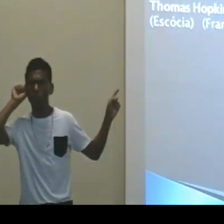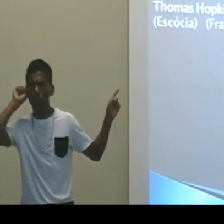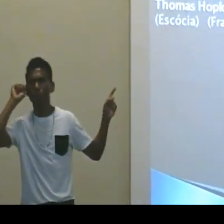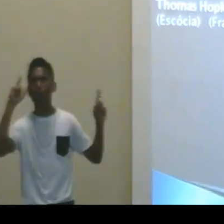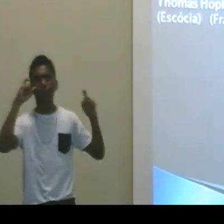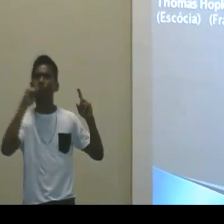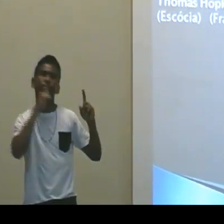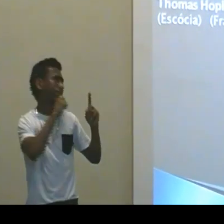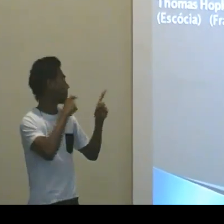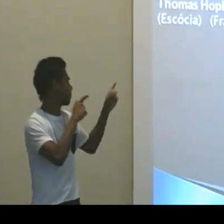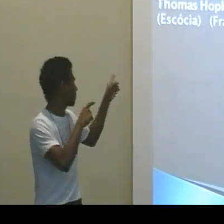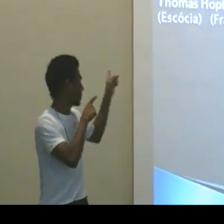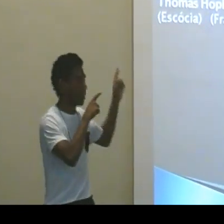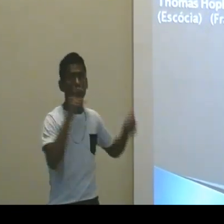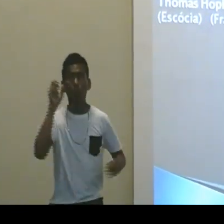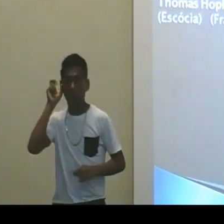Ele é ouvinte também.